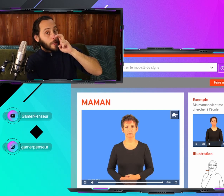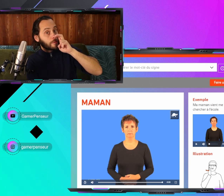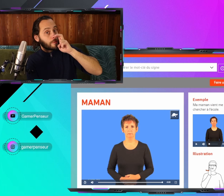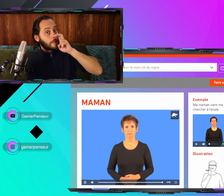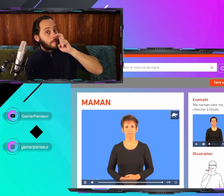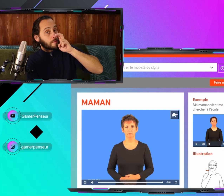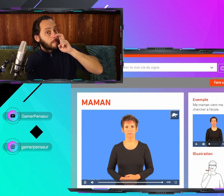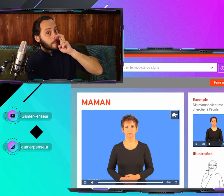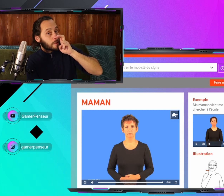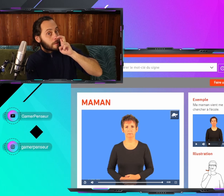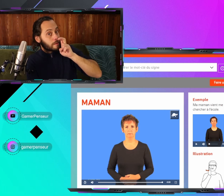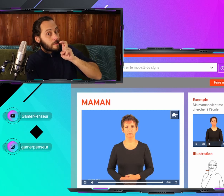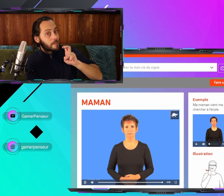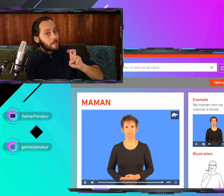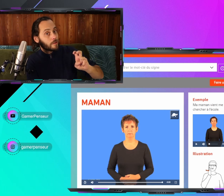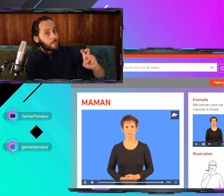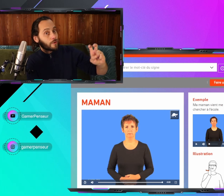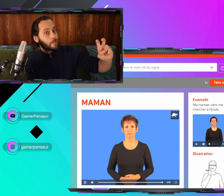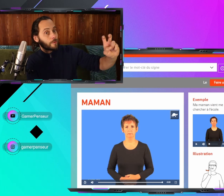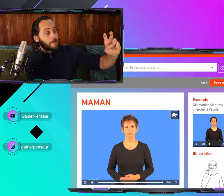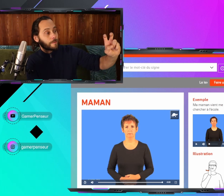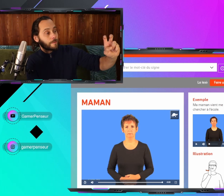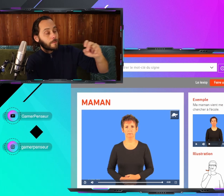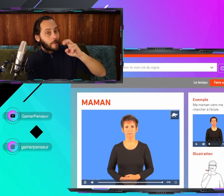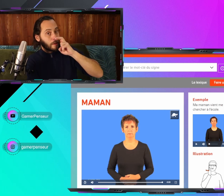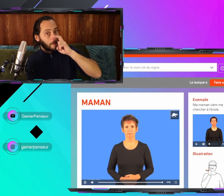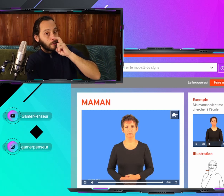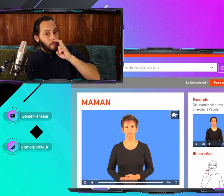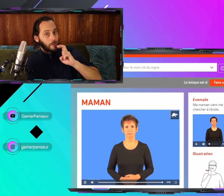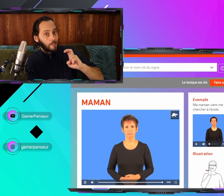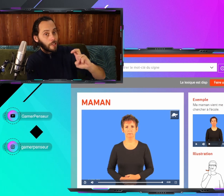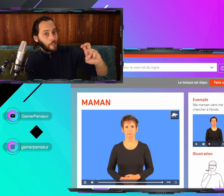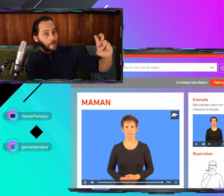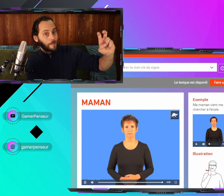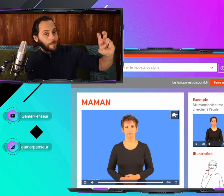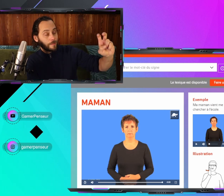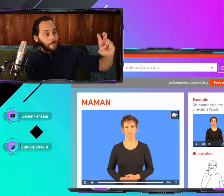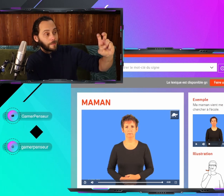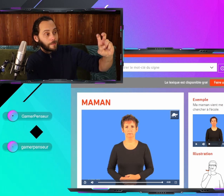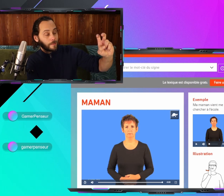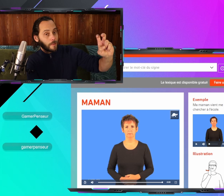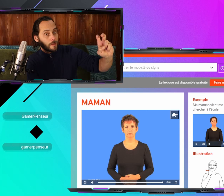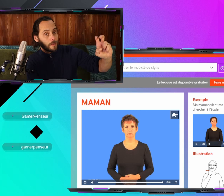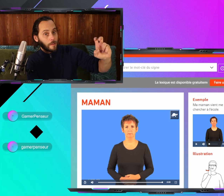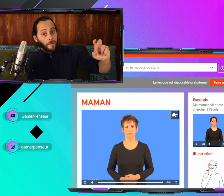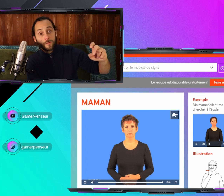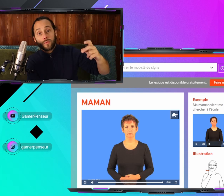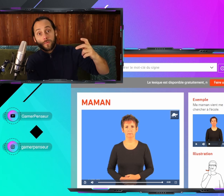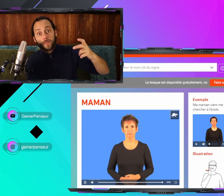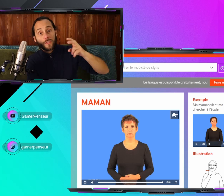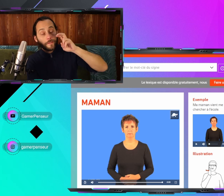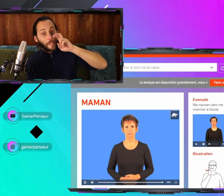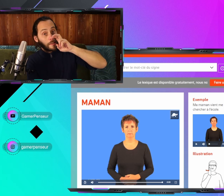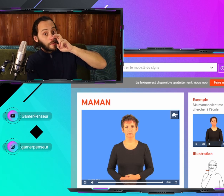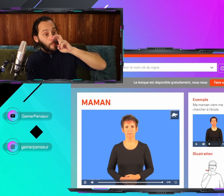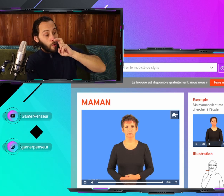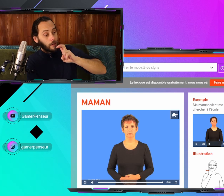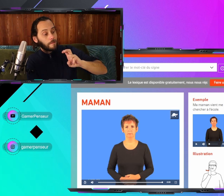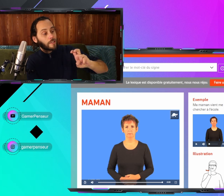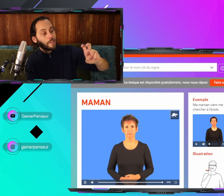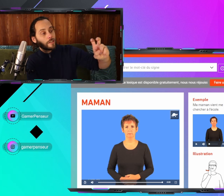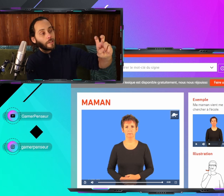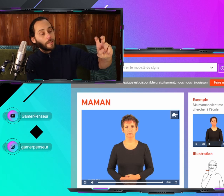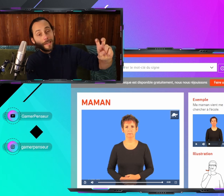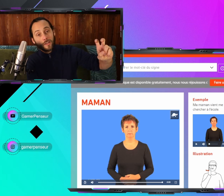qui partent du nez, puis qui descendent pour remonter. Chercher. De nouveau, si je fais ça, c'est moi